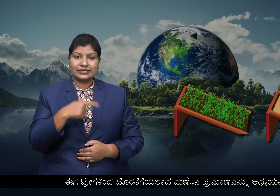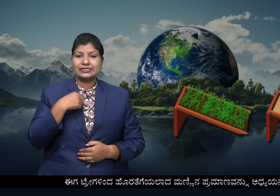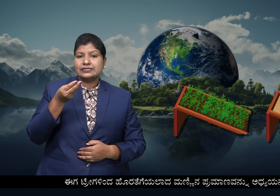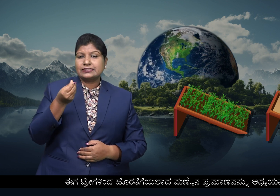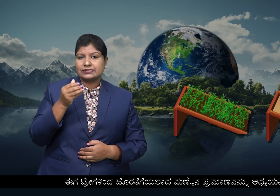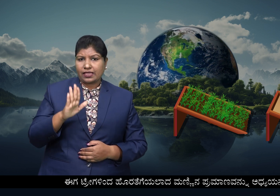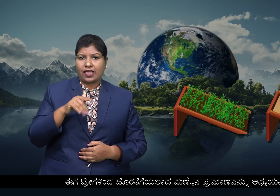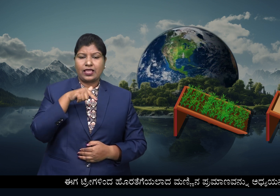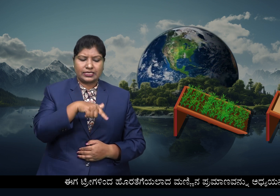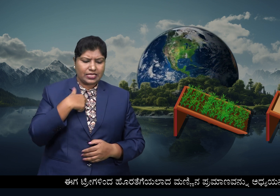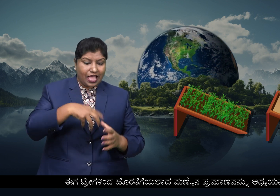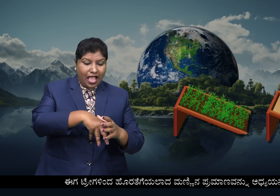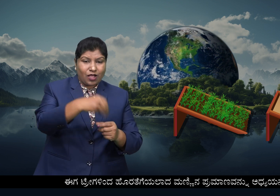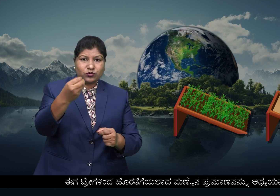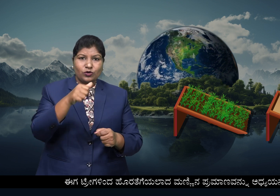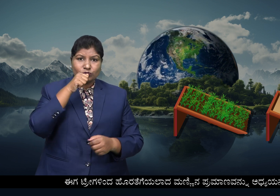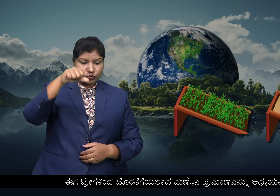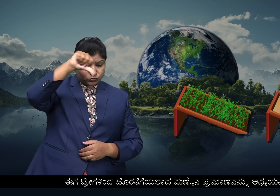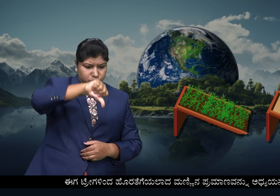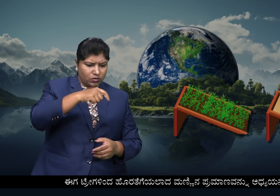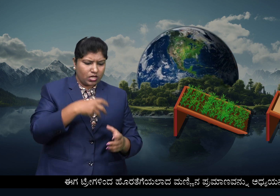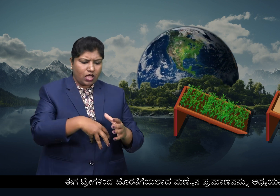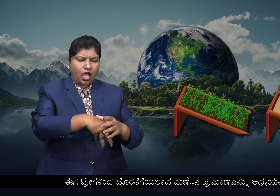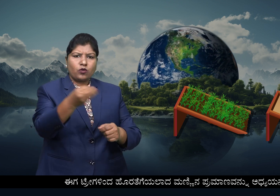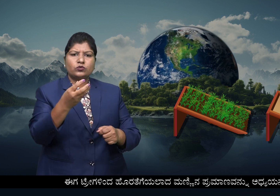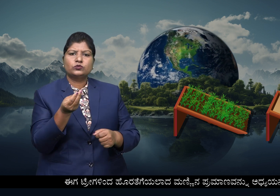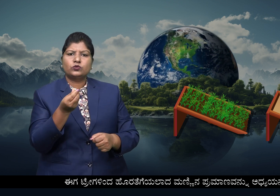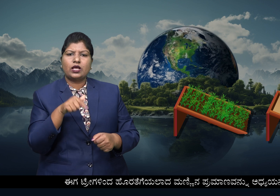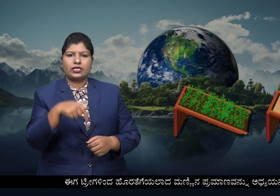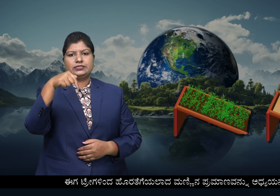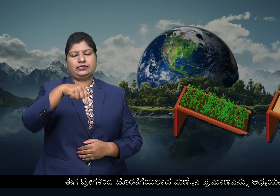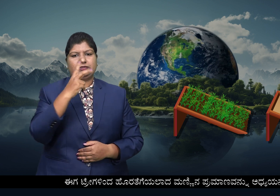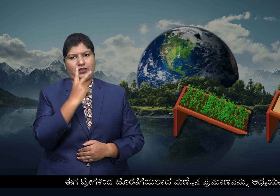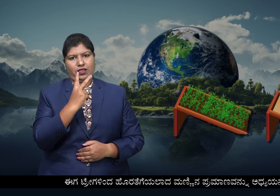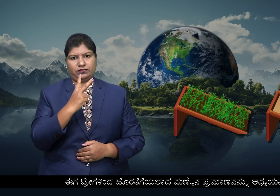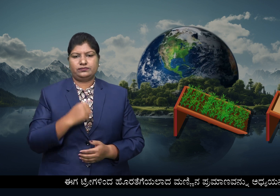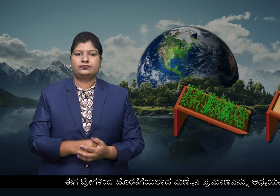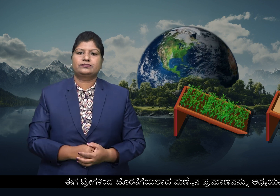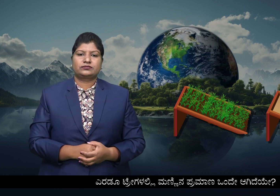ಟ್ರೇಗಳಿಂದ ಹೊರತೆಗೆಯಲಾದ ಮಣ್ಣಿನ ಪ್ರಮಾಣವನ್ನು ಅಧ್ಯಯನ ಮಾಡಿ.